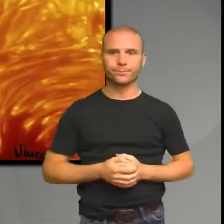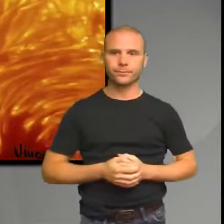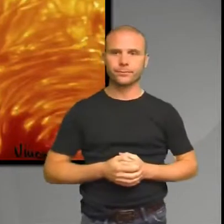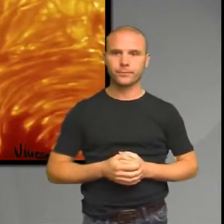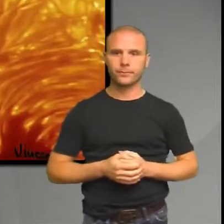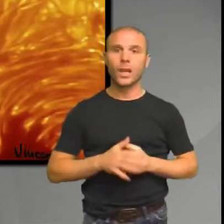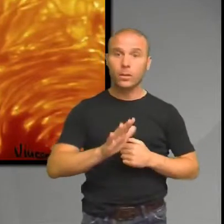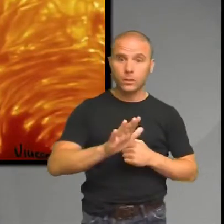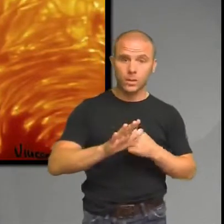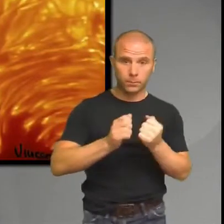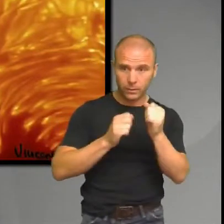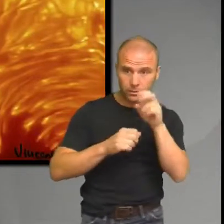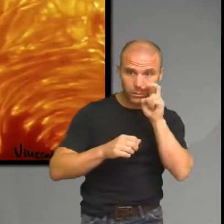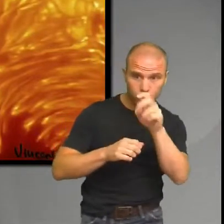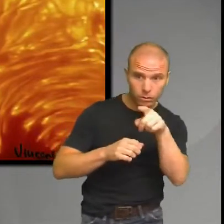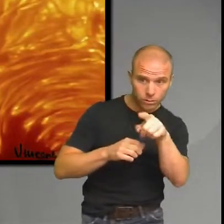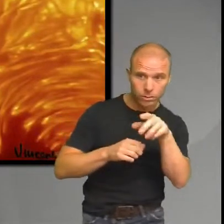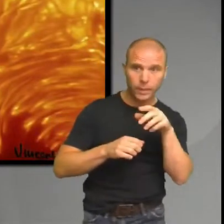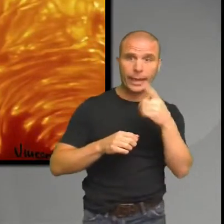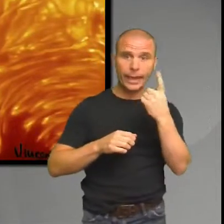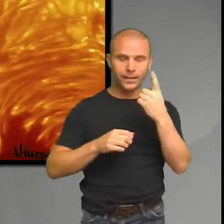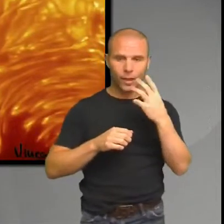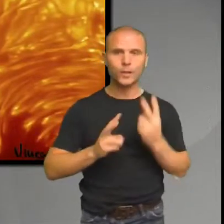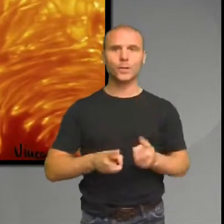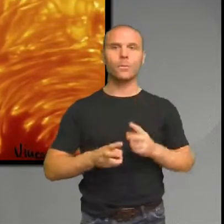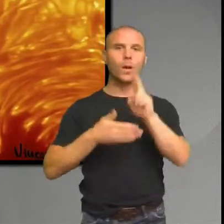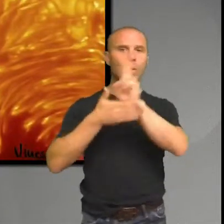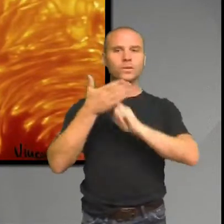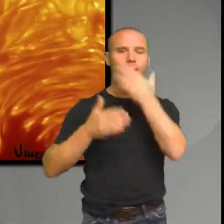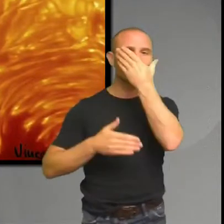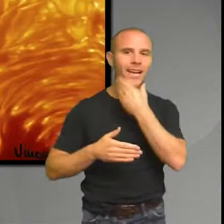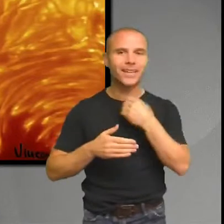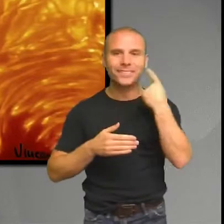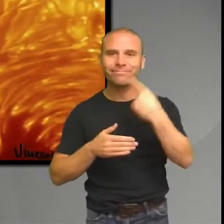Förresten, ser inte det här ut att vara en bild av Vincent van Gogh har målat den?